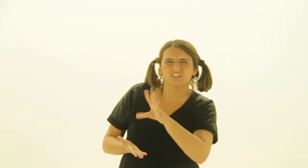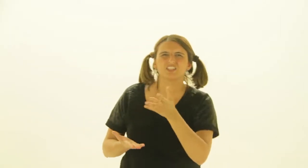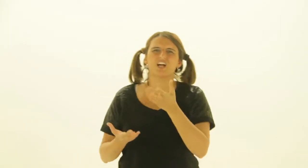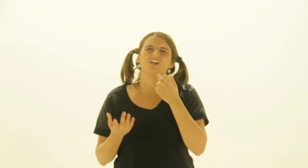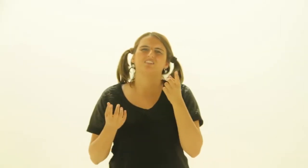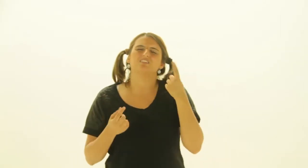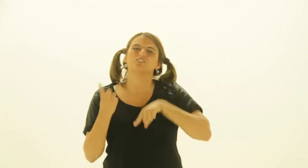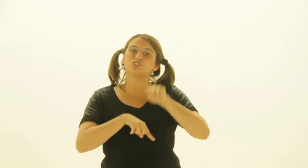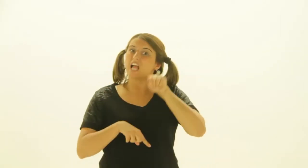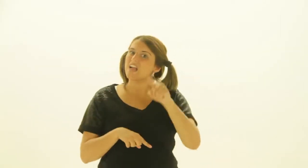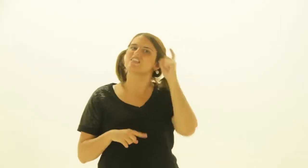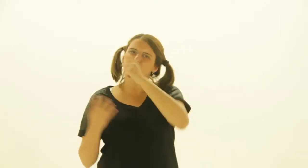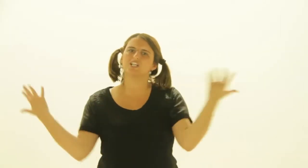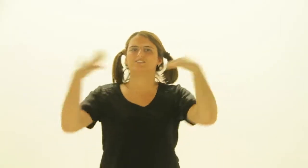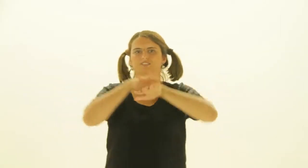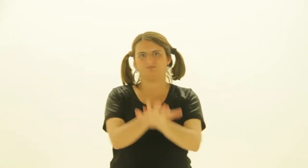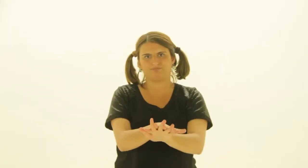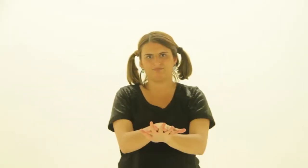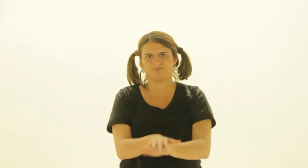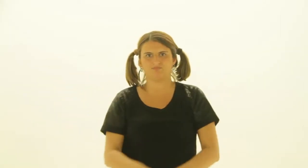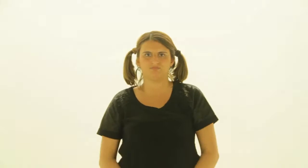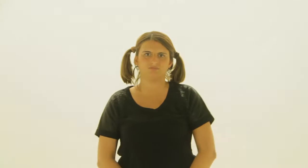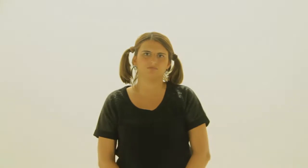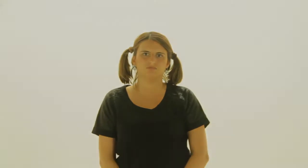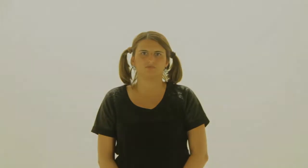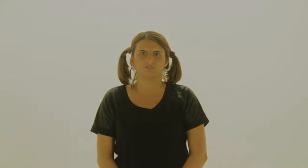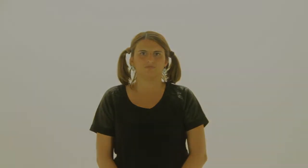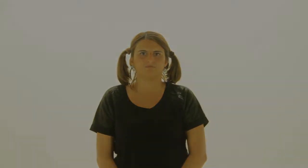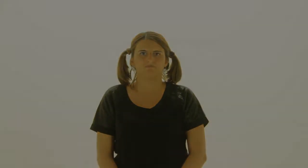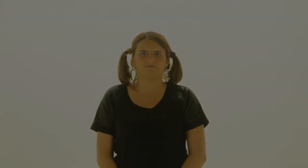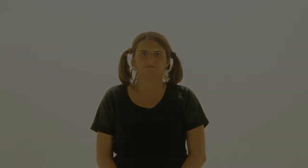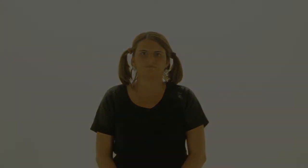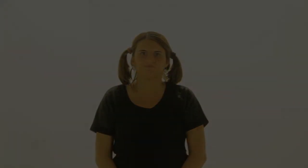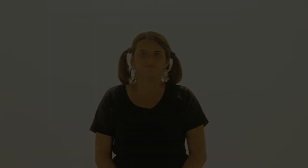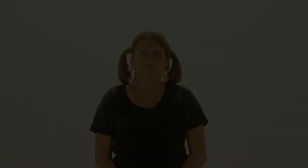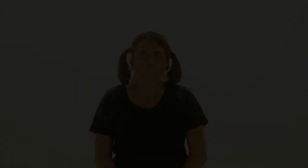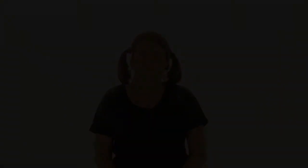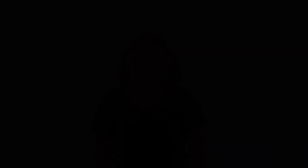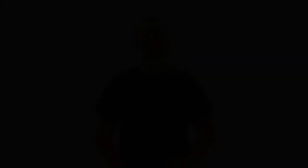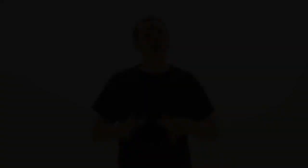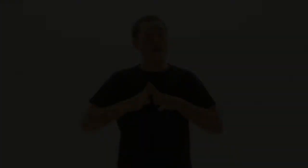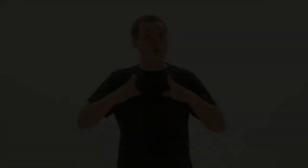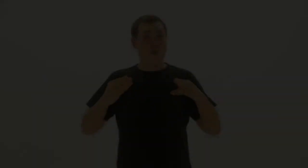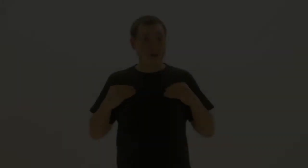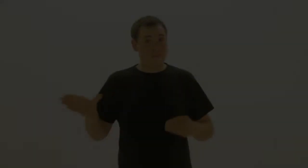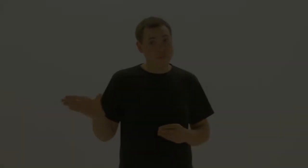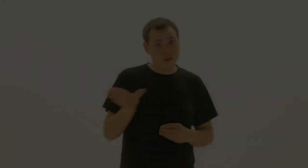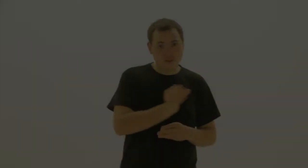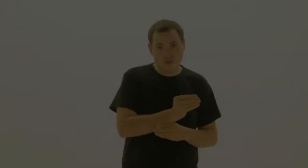necesario, cortar con las barreras de la sociedad para poder integrar a las personas con discapacidad. Bueno, una escuela para todos. Hace